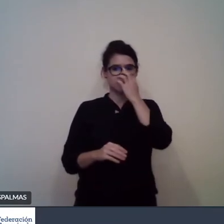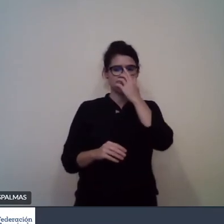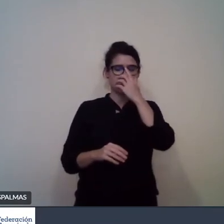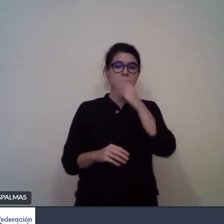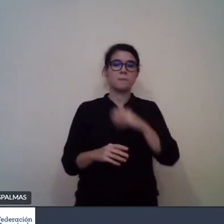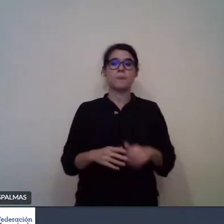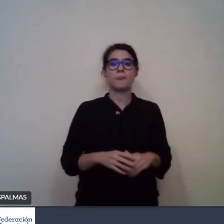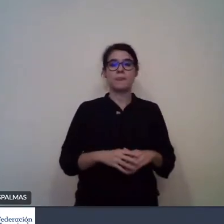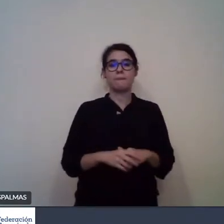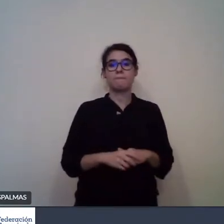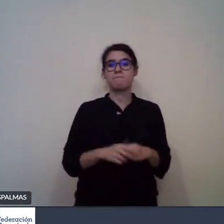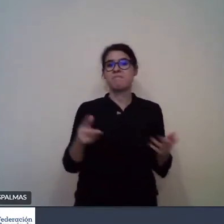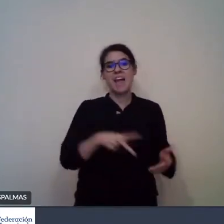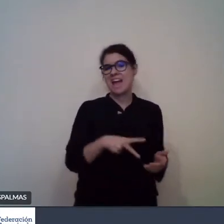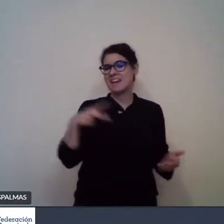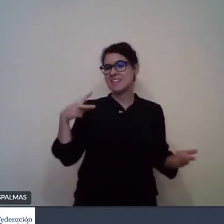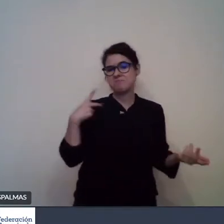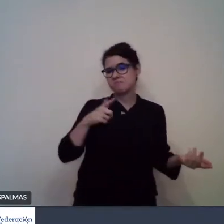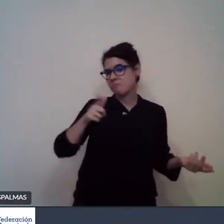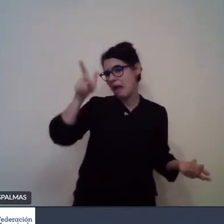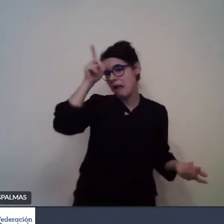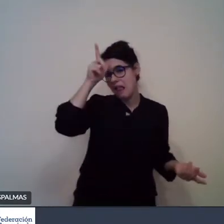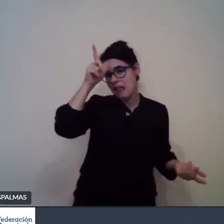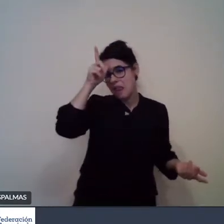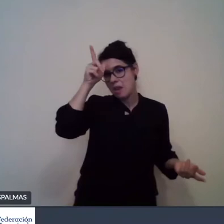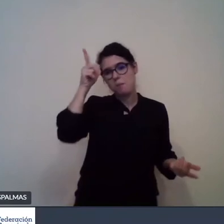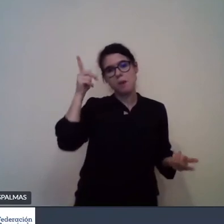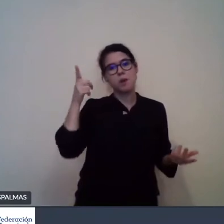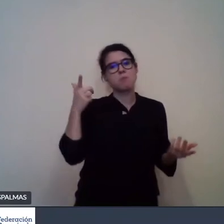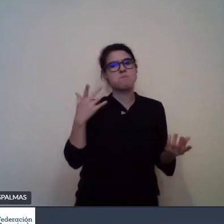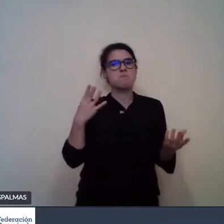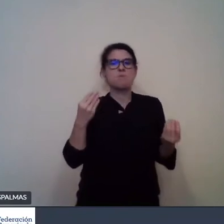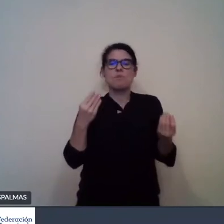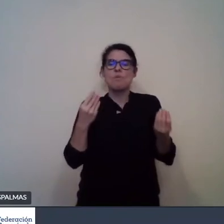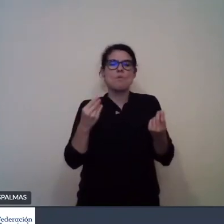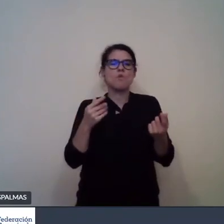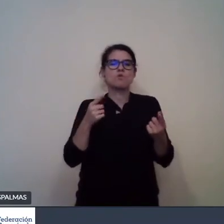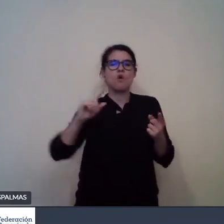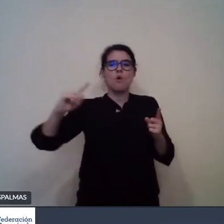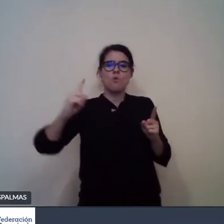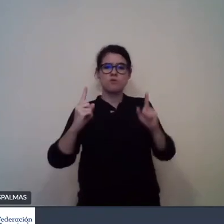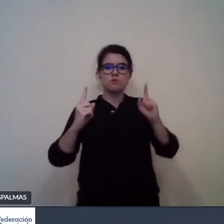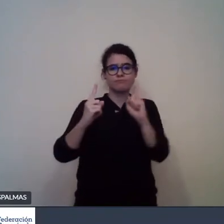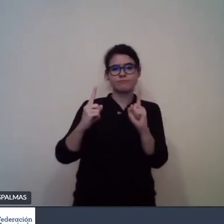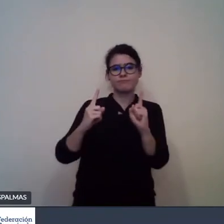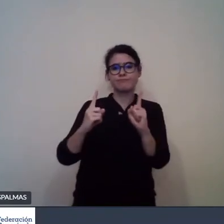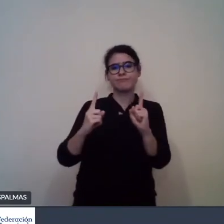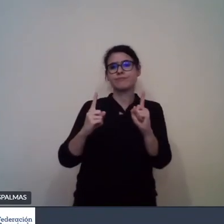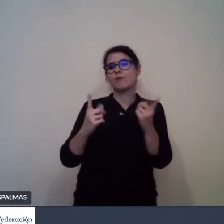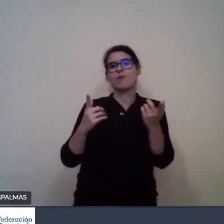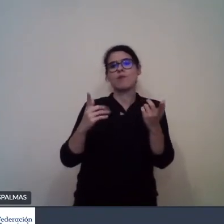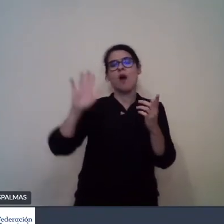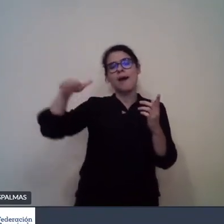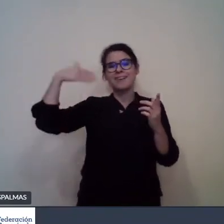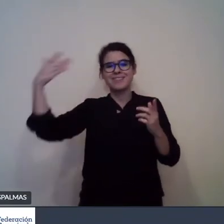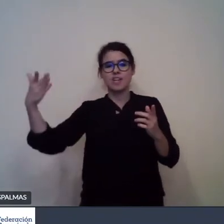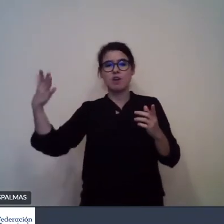En general, Alemania, mucho uno contra uno final desde el exterior, desestimando opciones de balón interior.